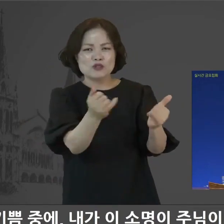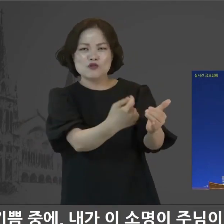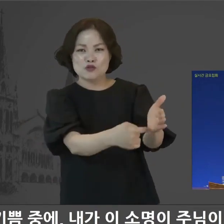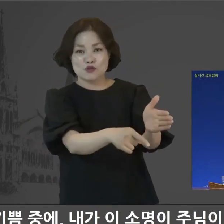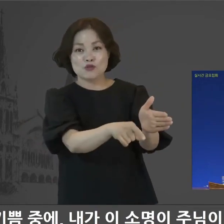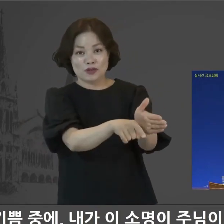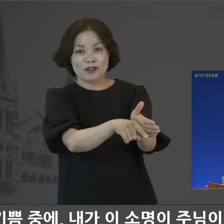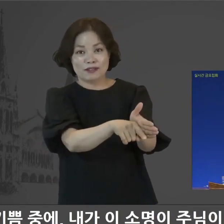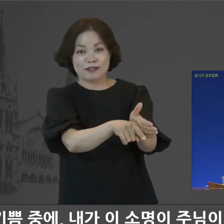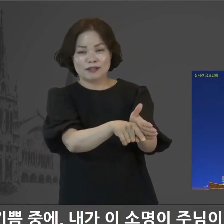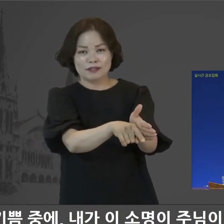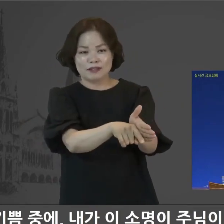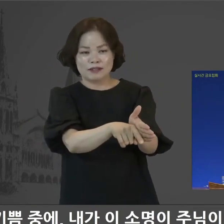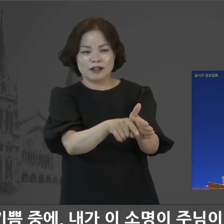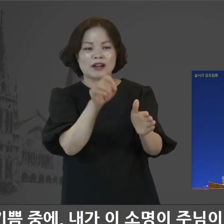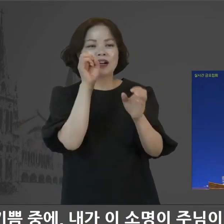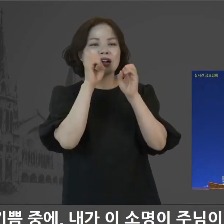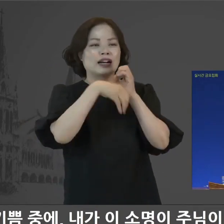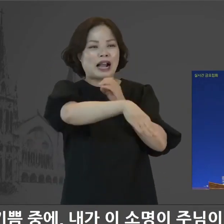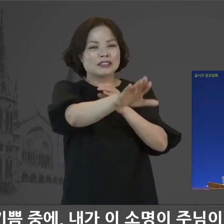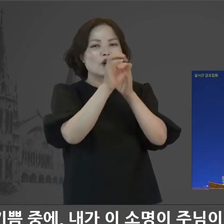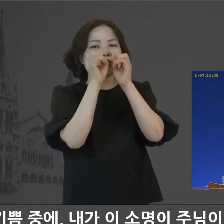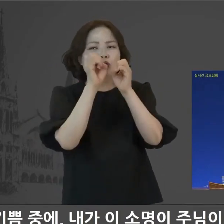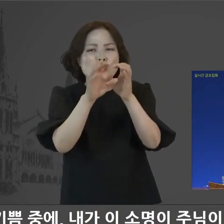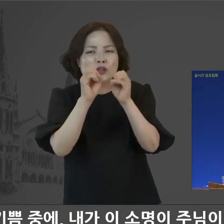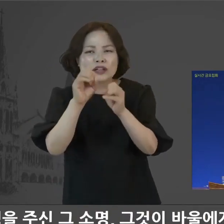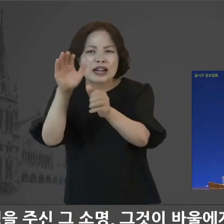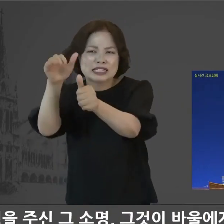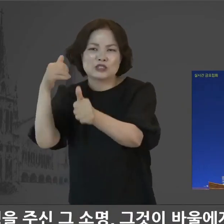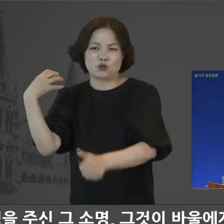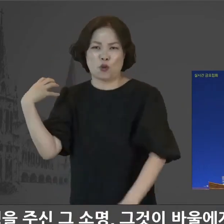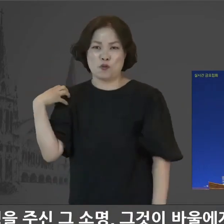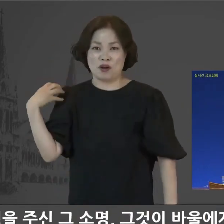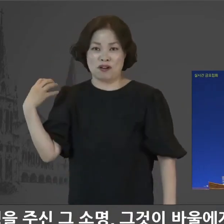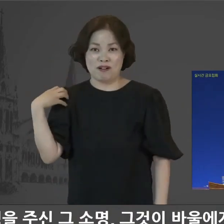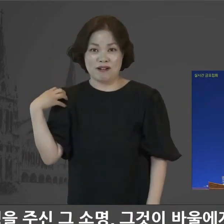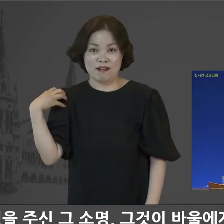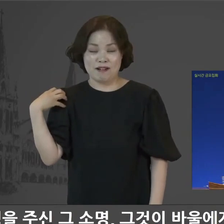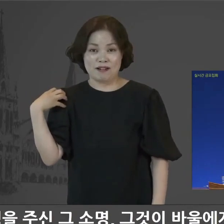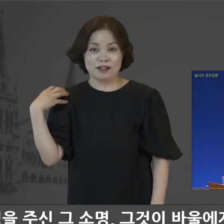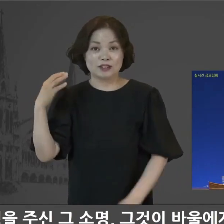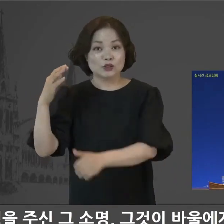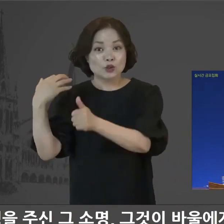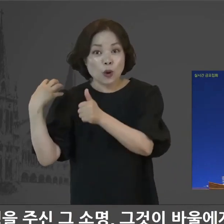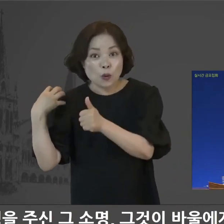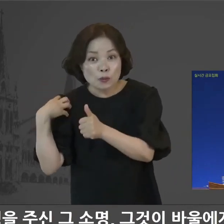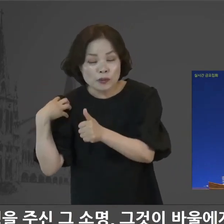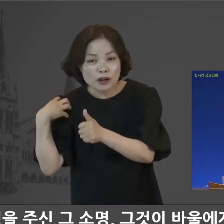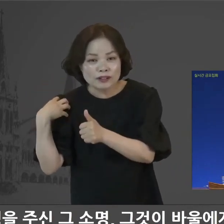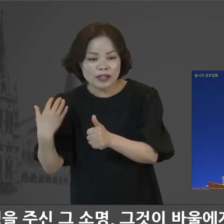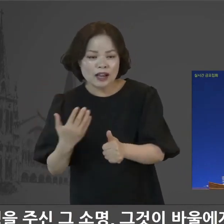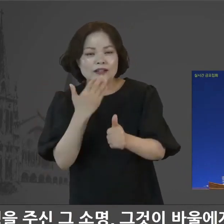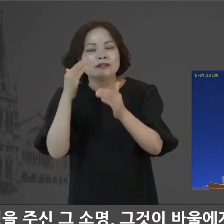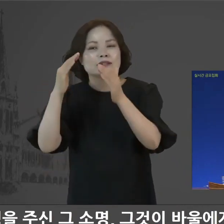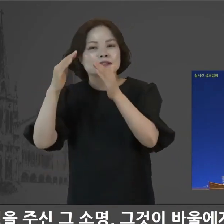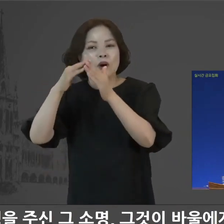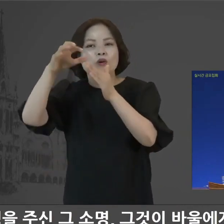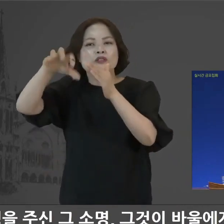위하여 나가라는 그런 소명이었다는 겁니다. 그런데 그 소명을 성전에서